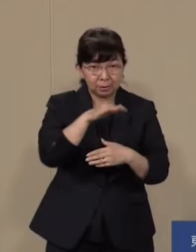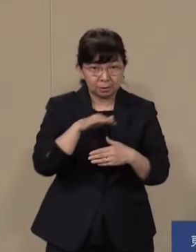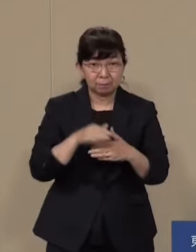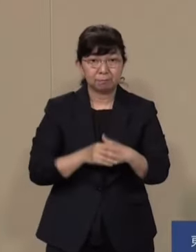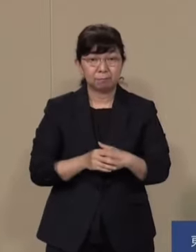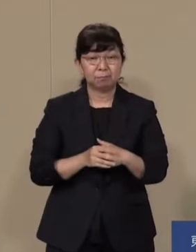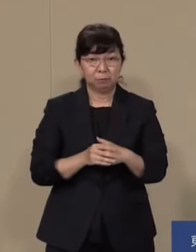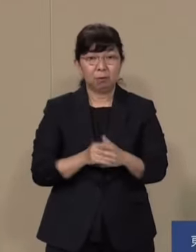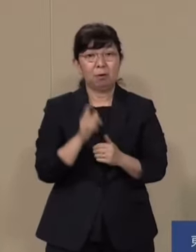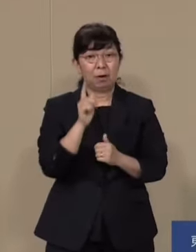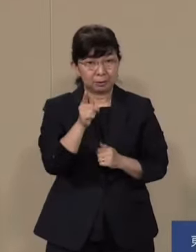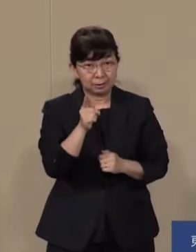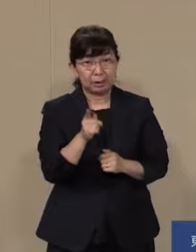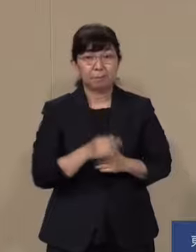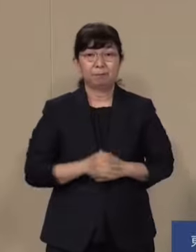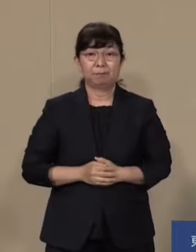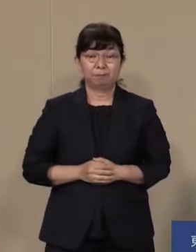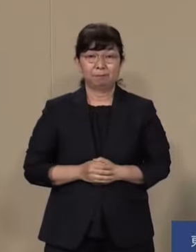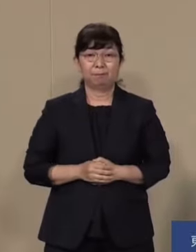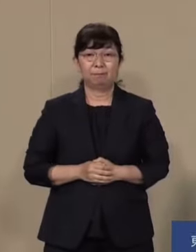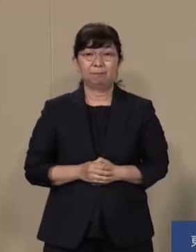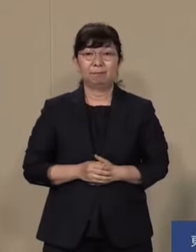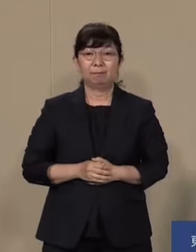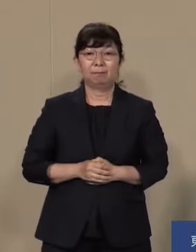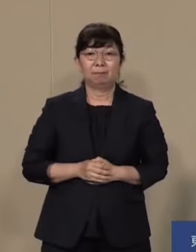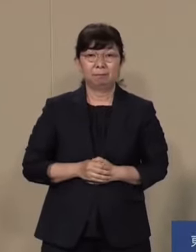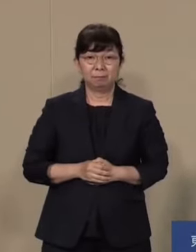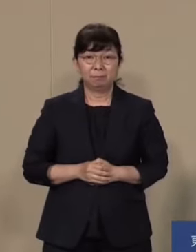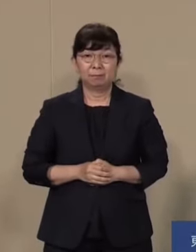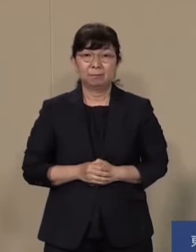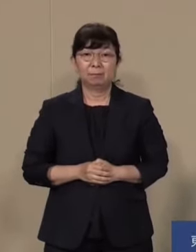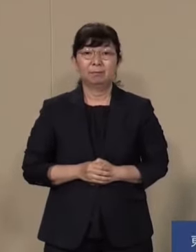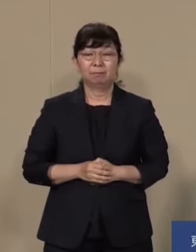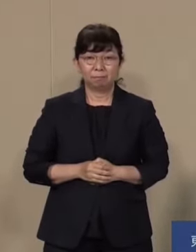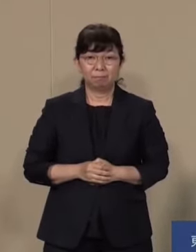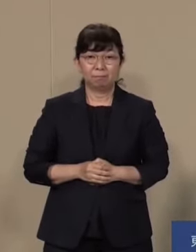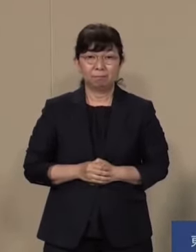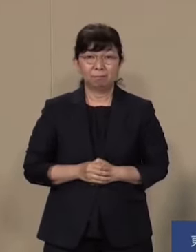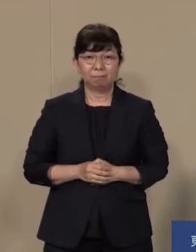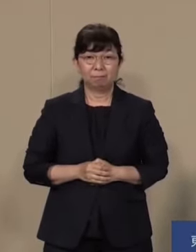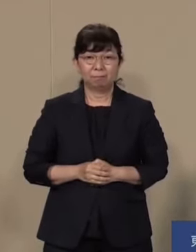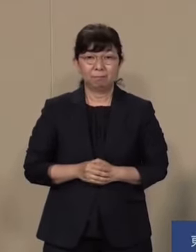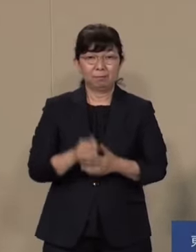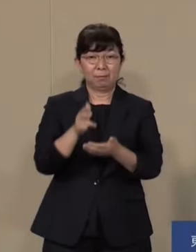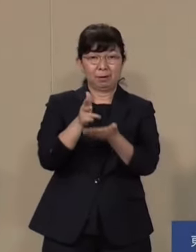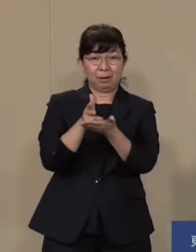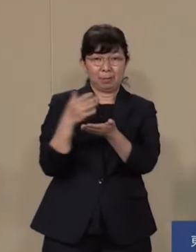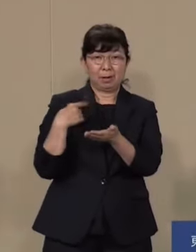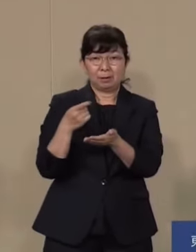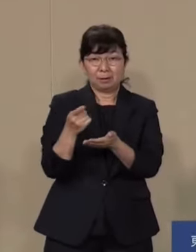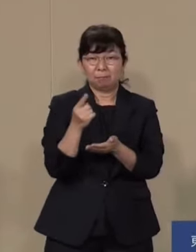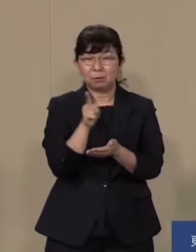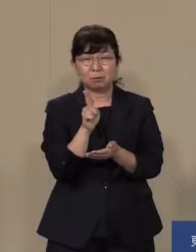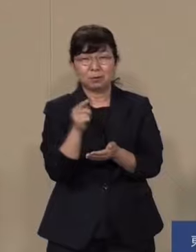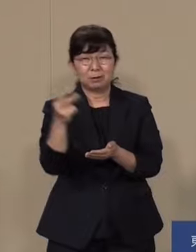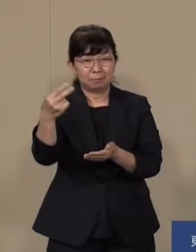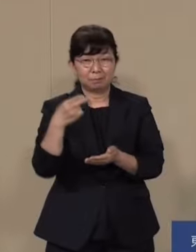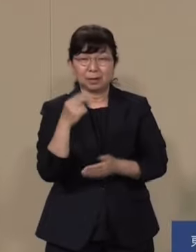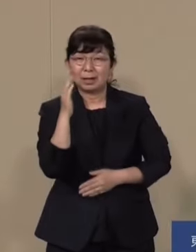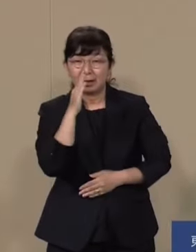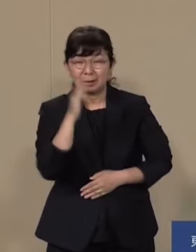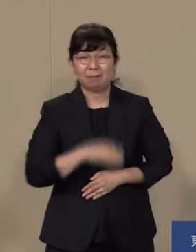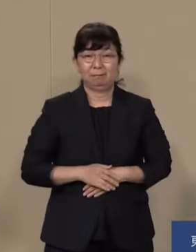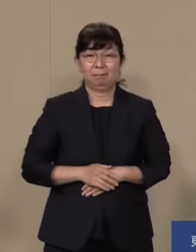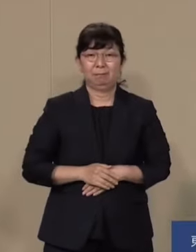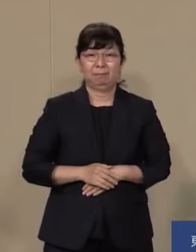そうあなたよカメラさんそんな目で見ないで